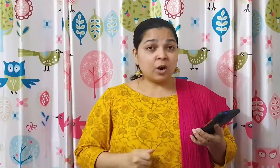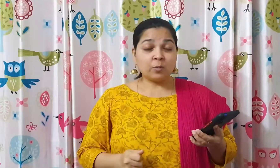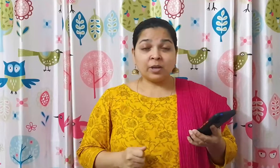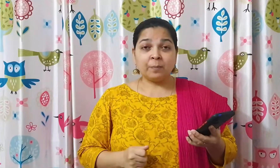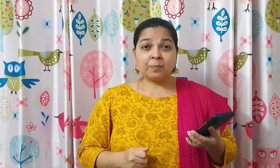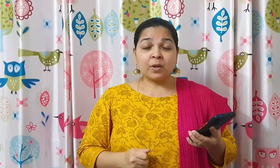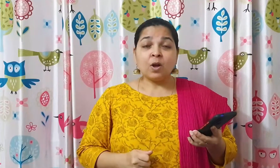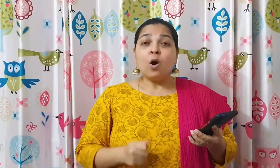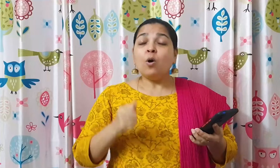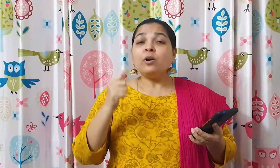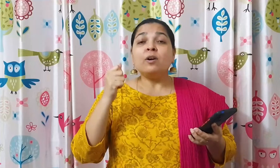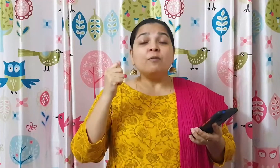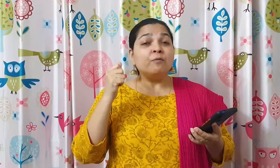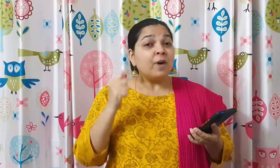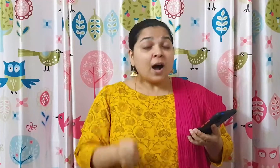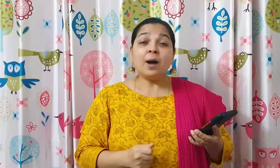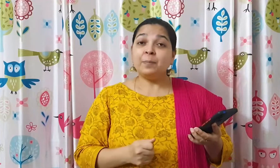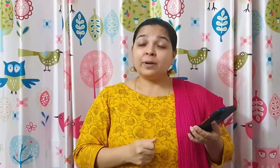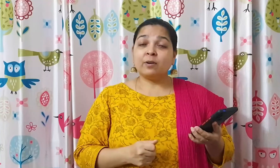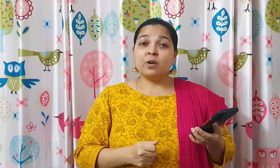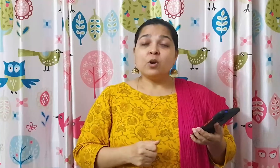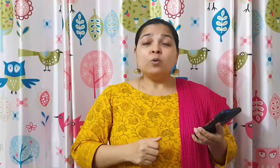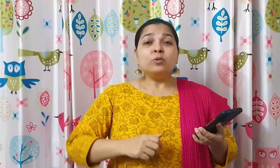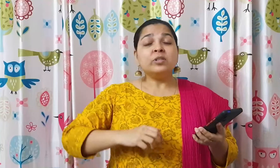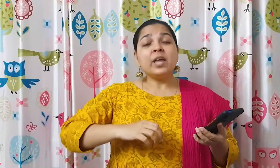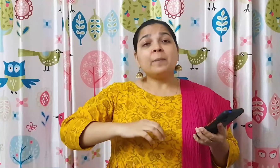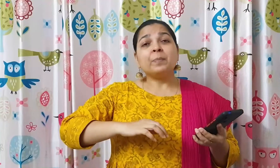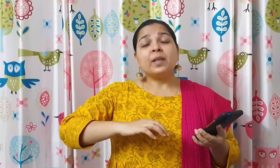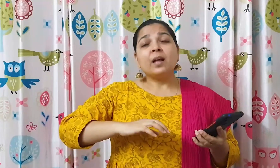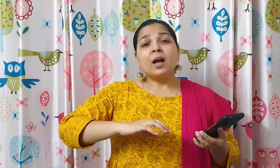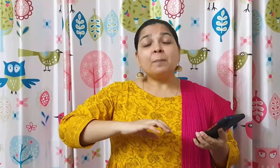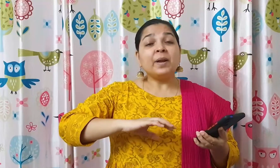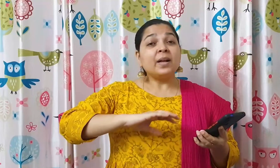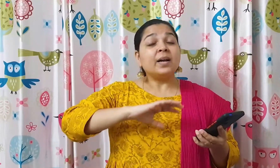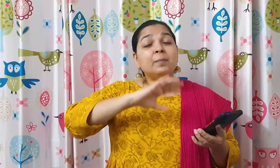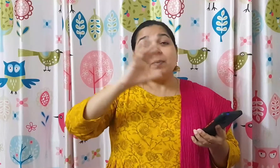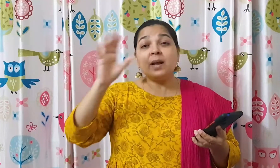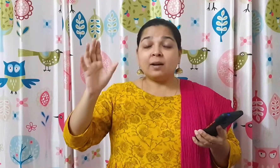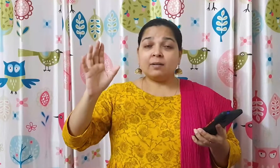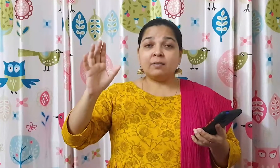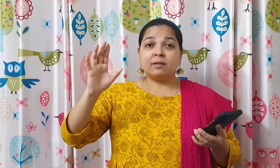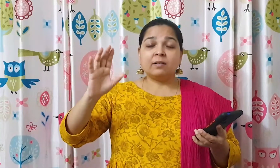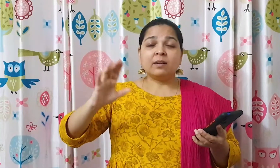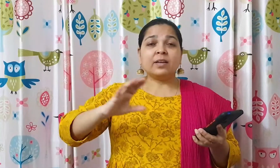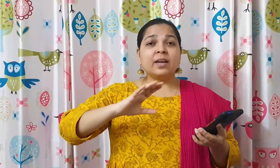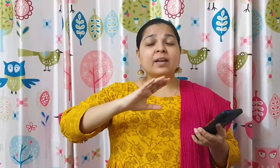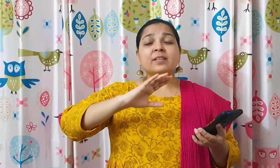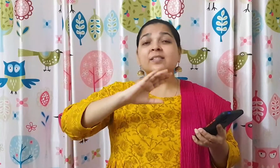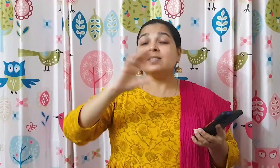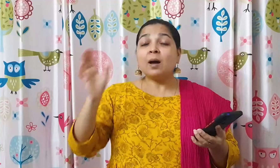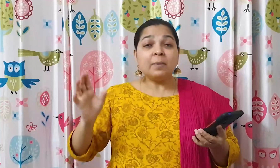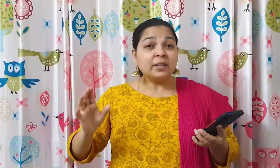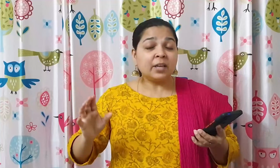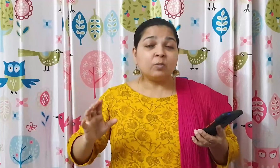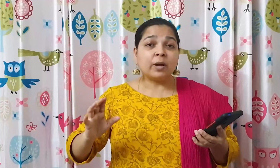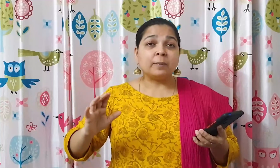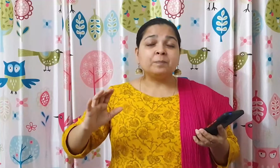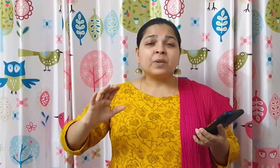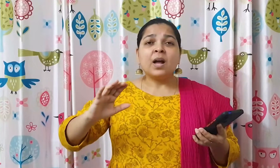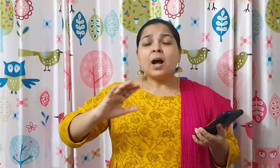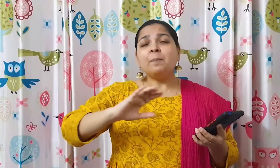এটা বিশেষ চিত্ৰ অংকন কৰিলে নিজৰ মগজুতে। আৰু আমি এই কাহিনীত আমি চাবলৈ পাওঁ